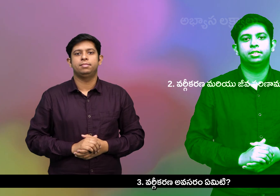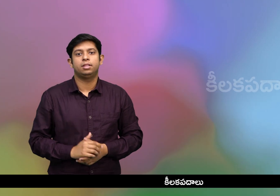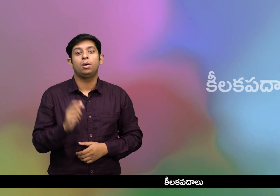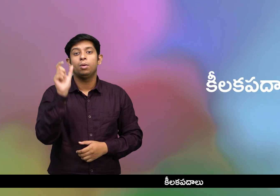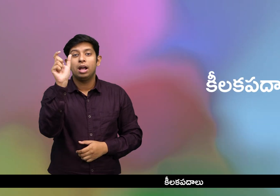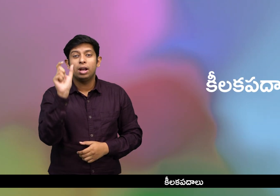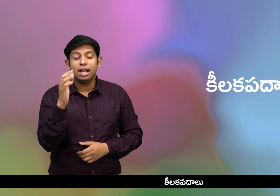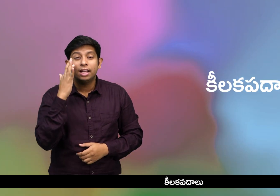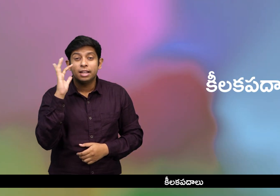కీలక పదాలు: